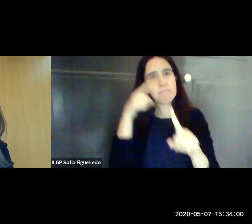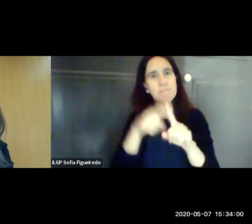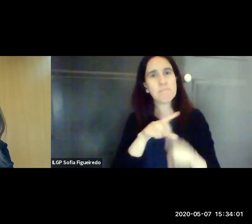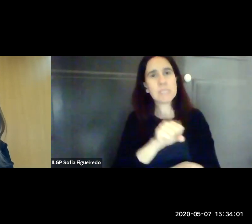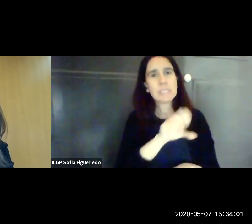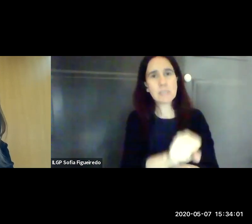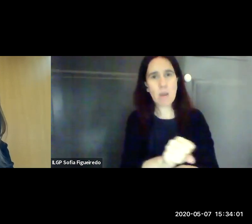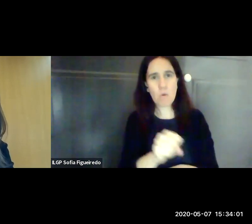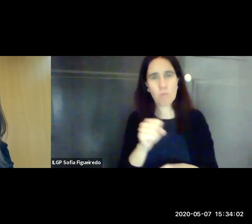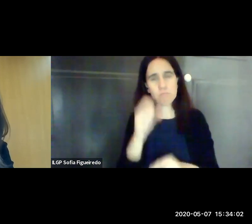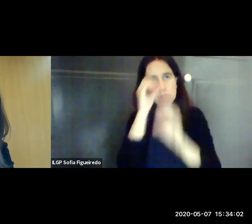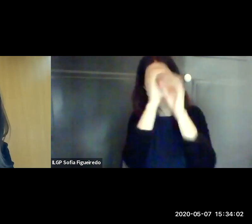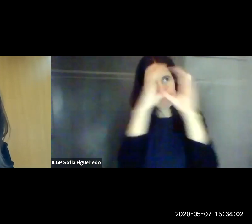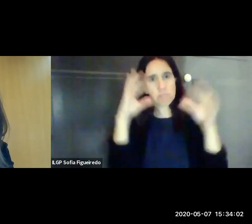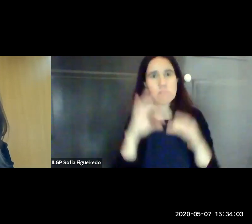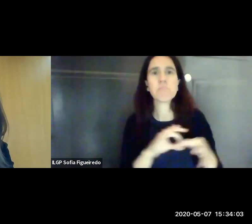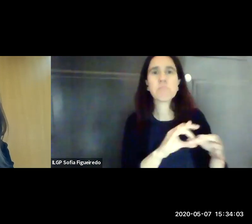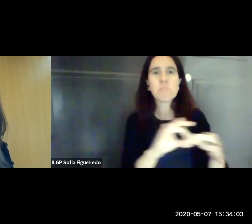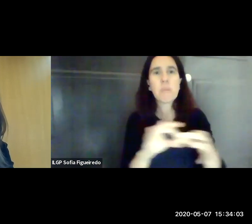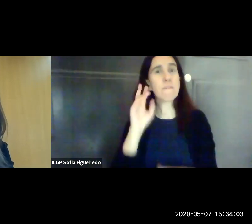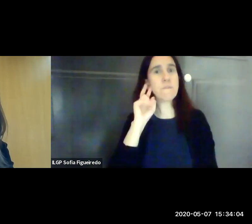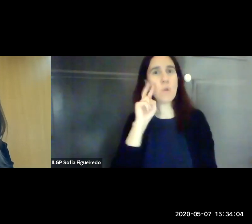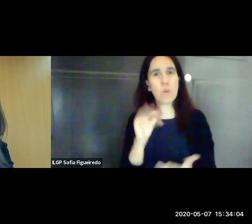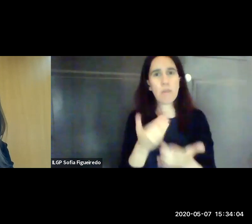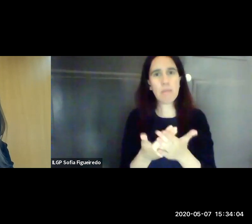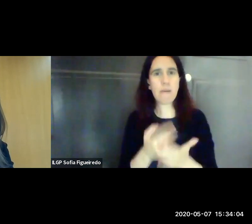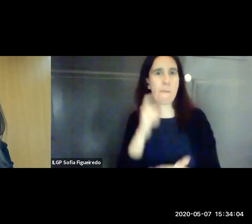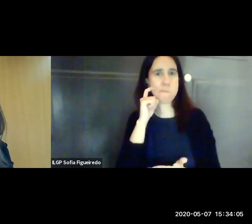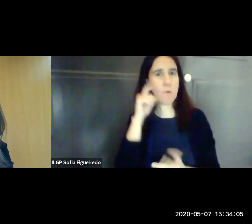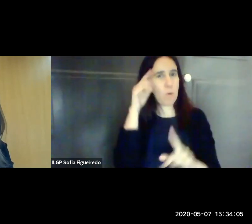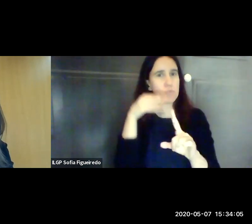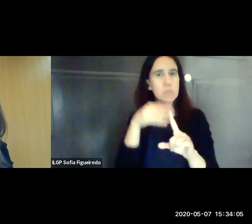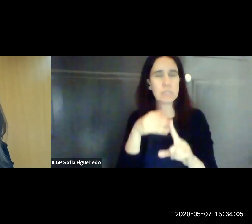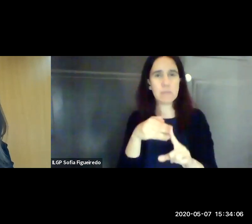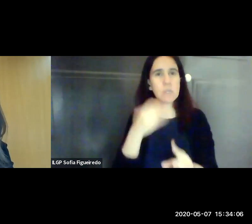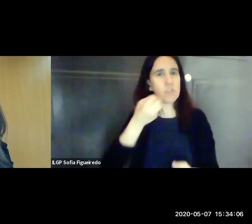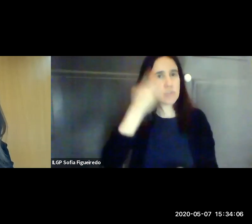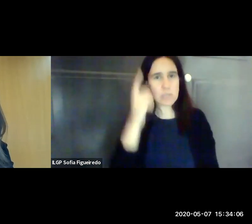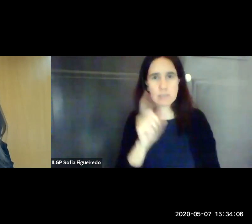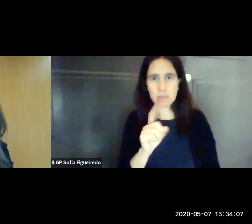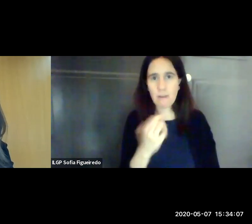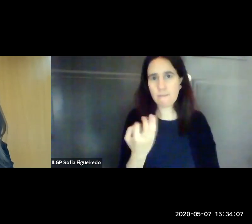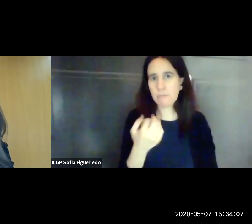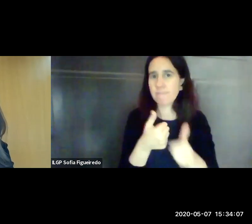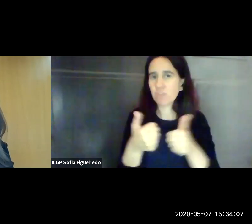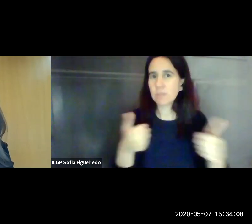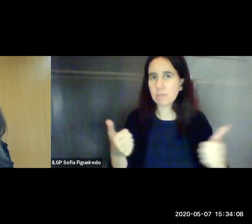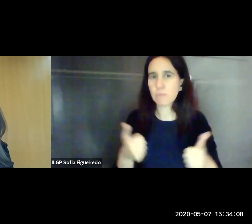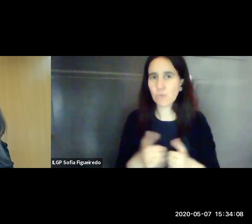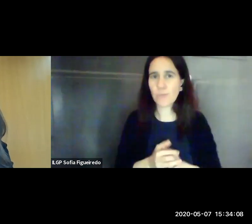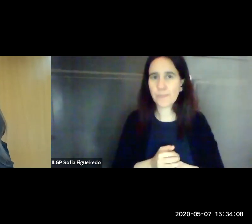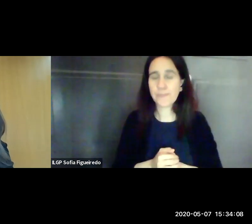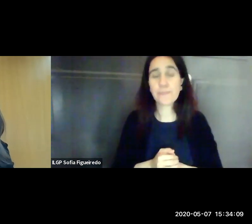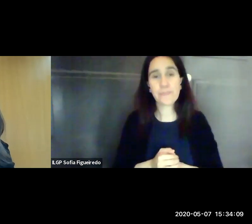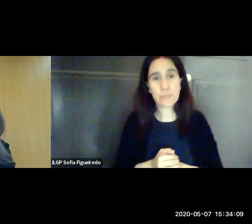que suporta os valores, ou que é suportada por valores e objetivos que não devem esquecer, apesar do distanciamento. Portanto,